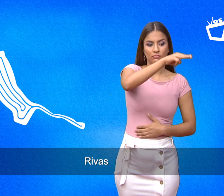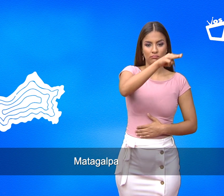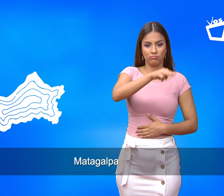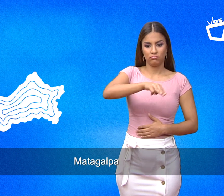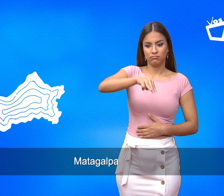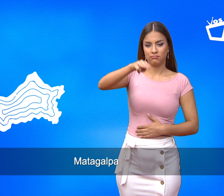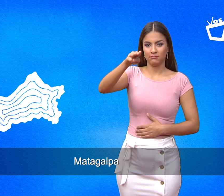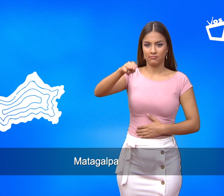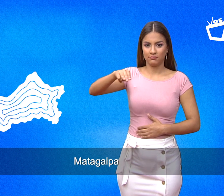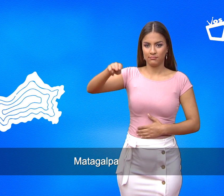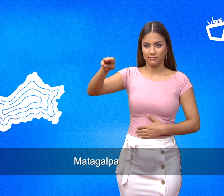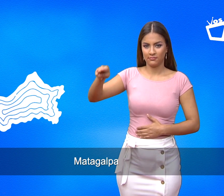matagalpa